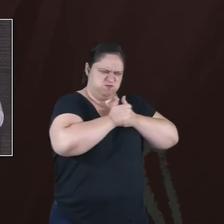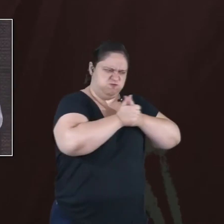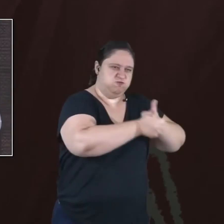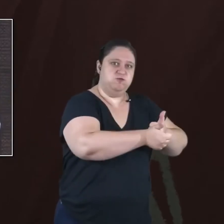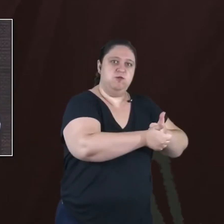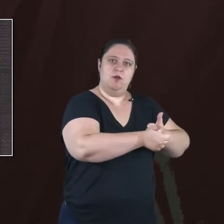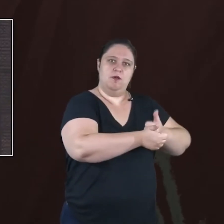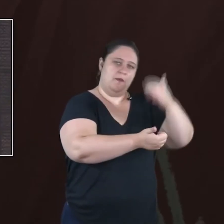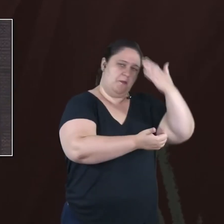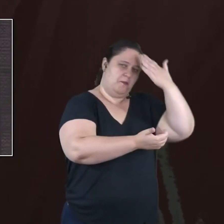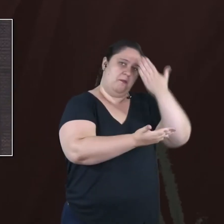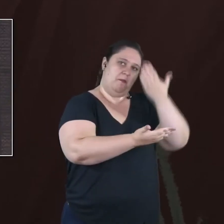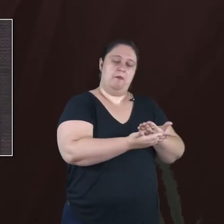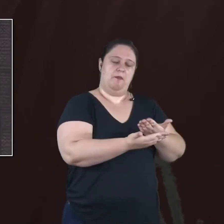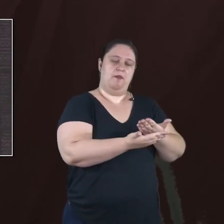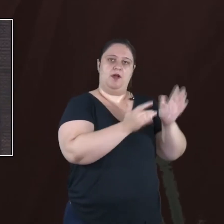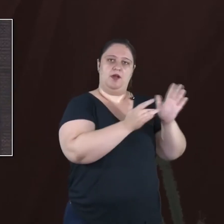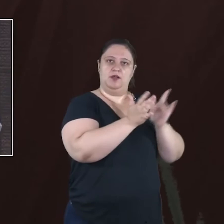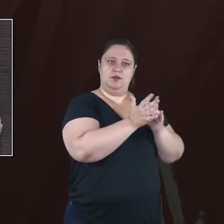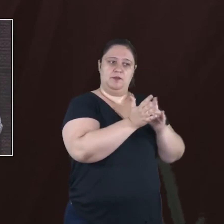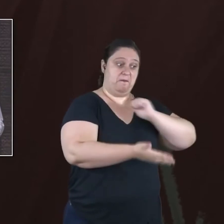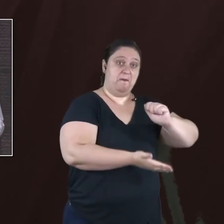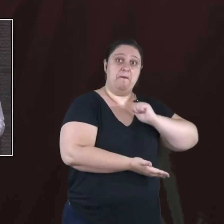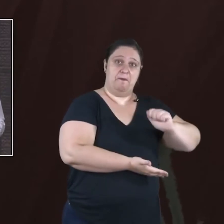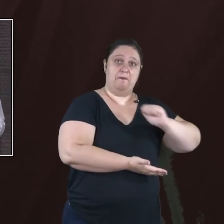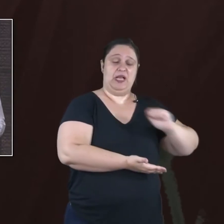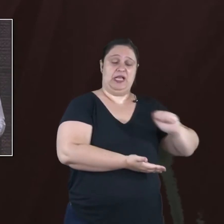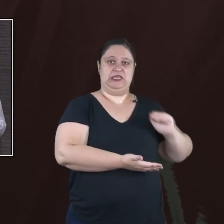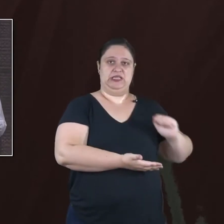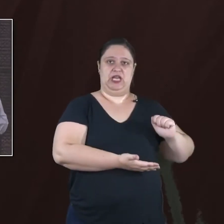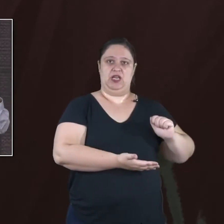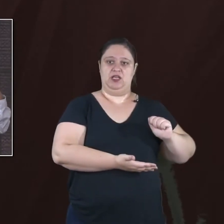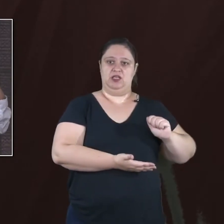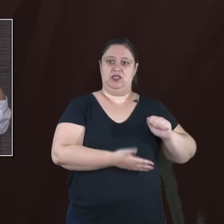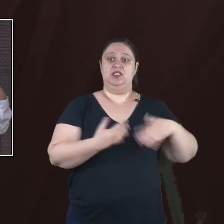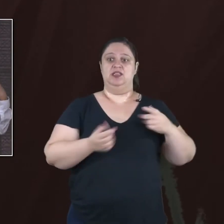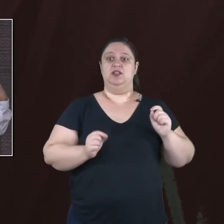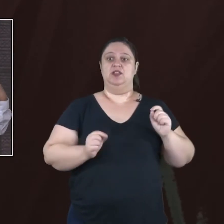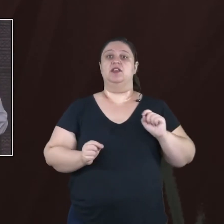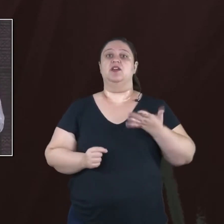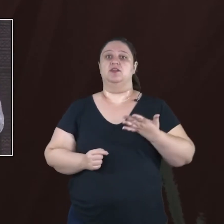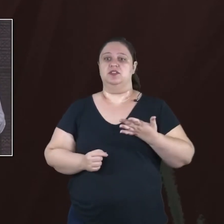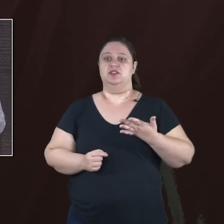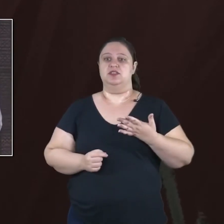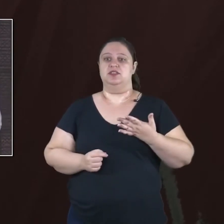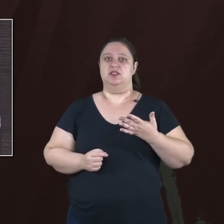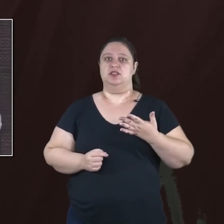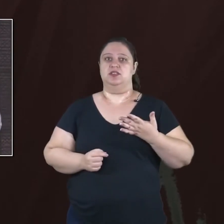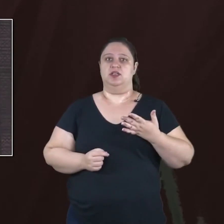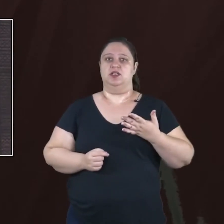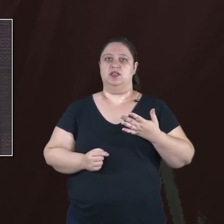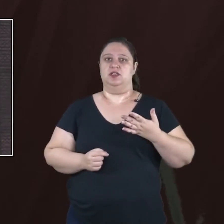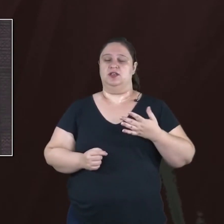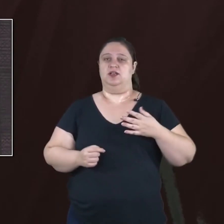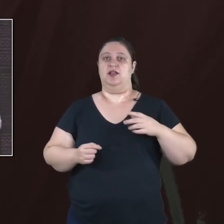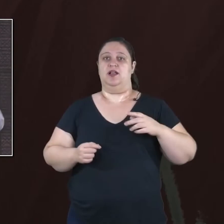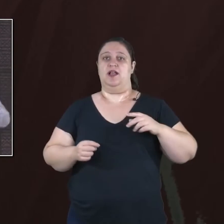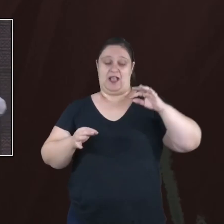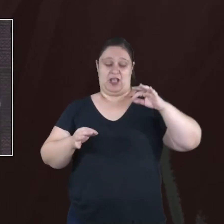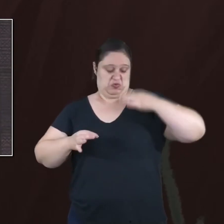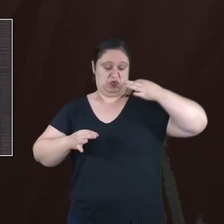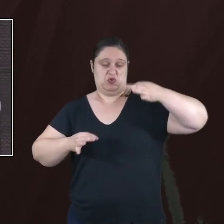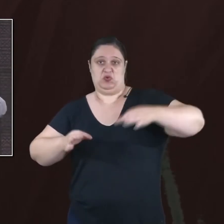requintes de crueldade. Não sei se vocês leram na história. Os cristãos eram costurados nas peles de animais selvagens